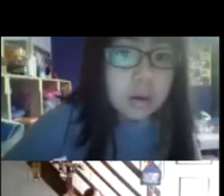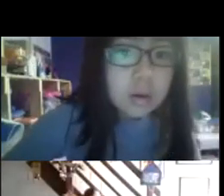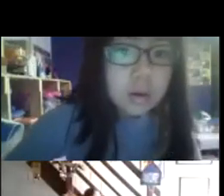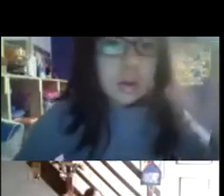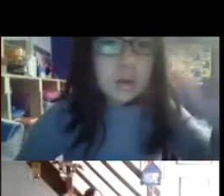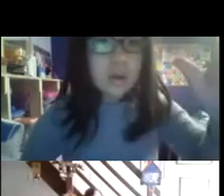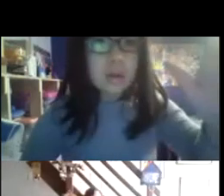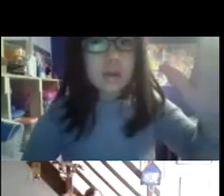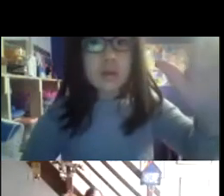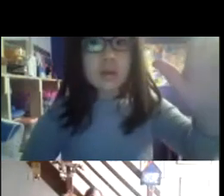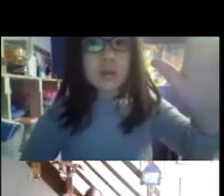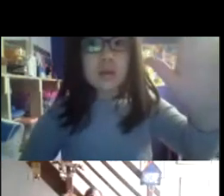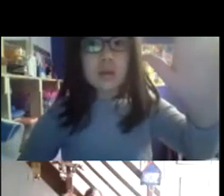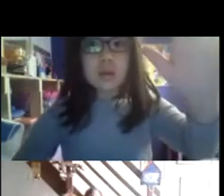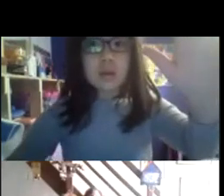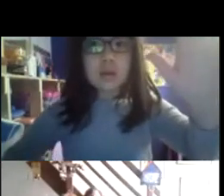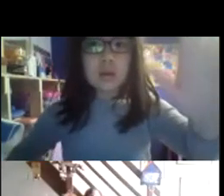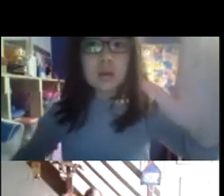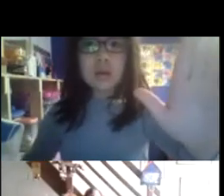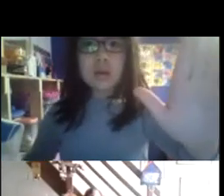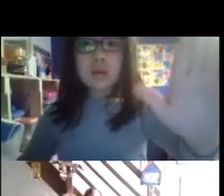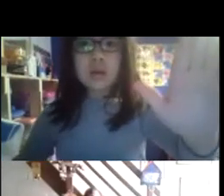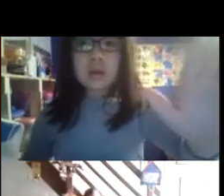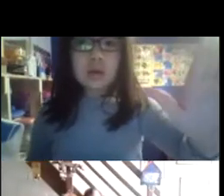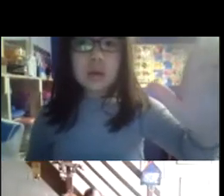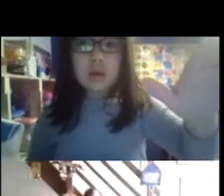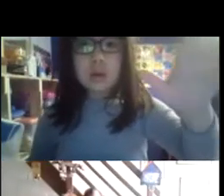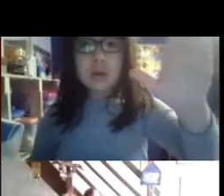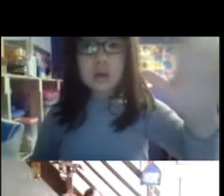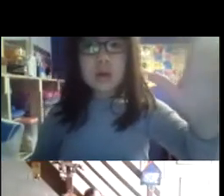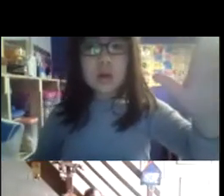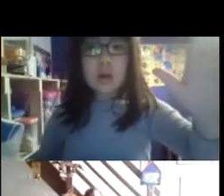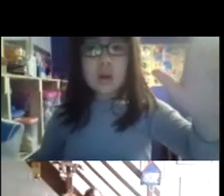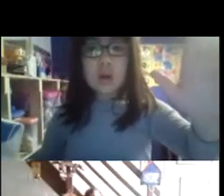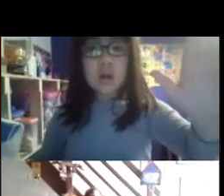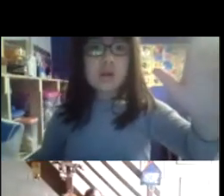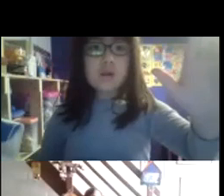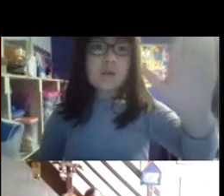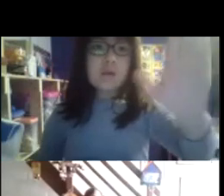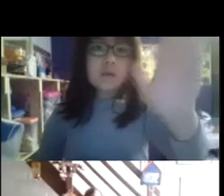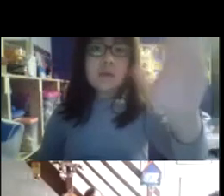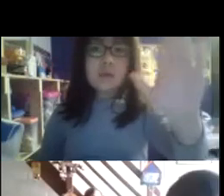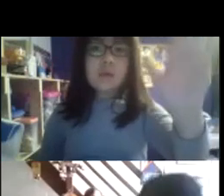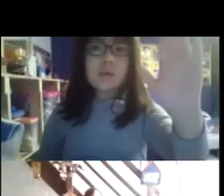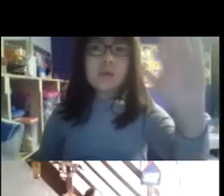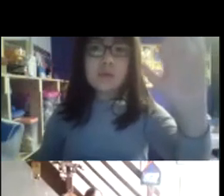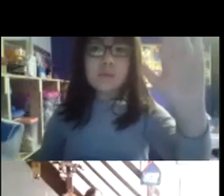¡Ay! Ángel, ¿qué me estás mostrando? No te veo. Espérame. ¡Ay, sí! Dime, ¿qué me estás diciendo? Ahora sí, te